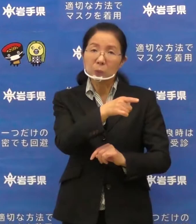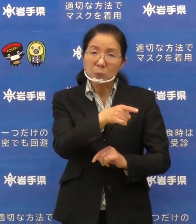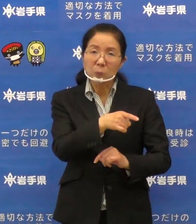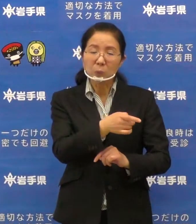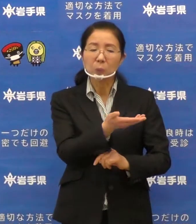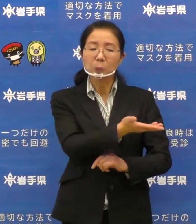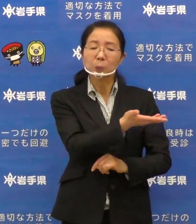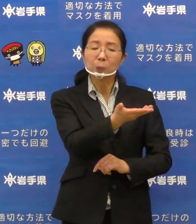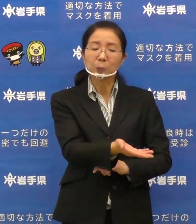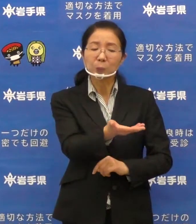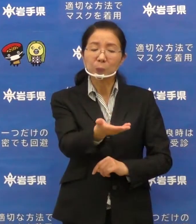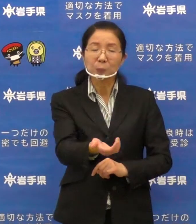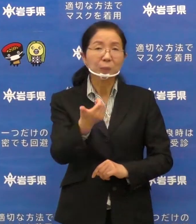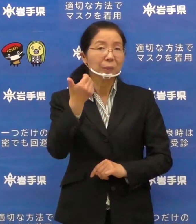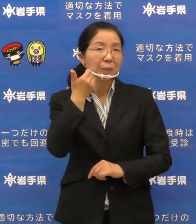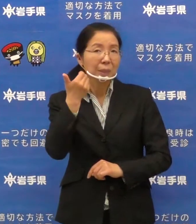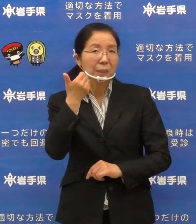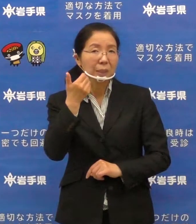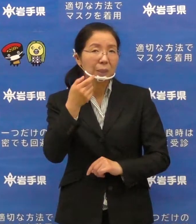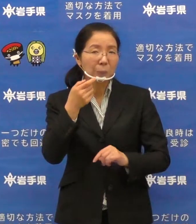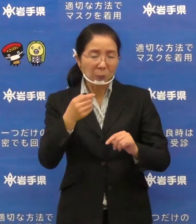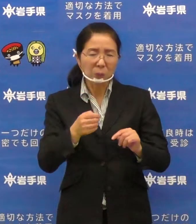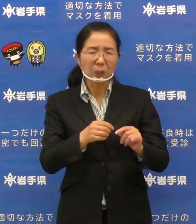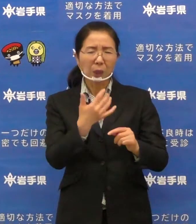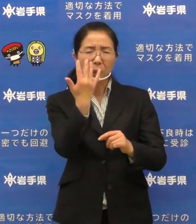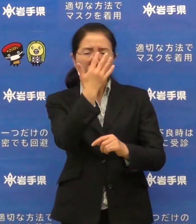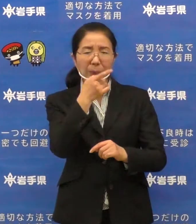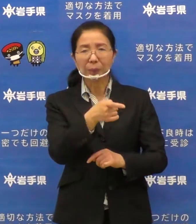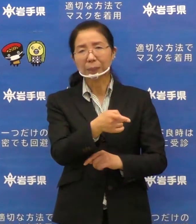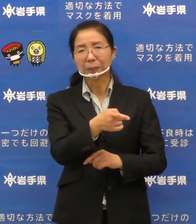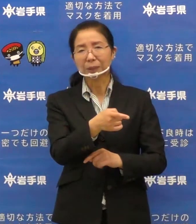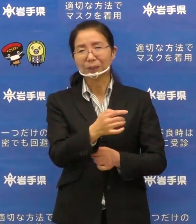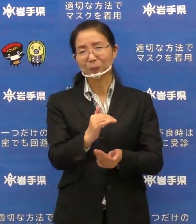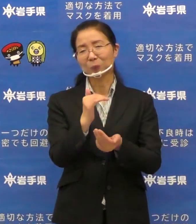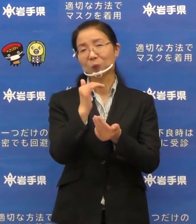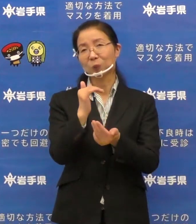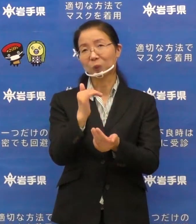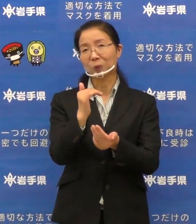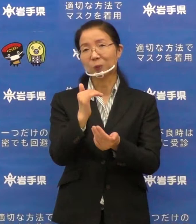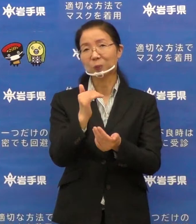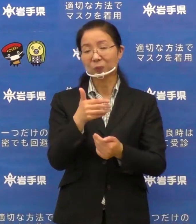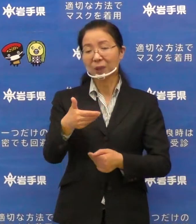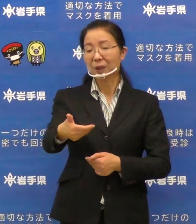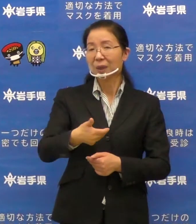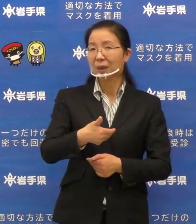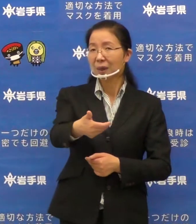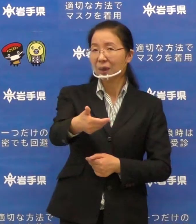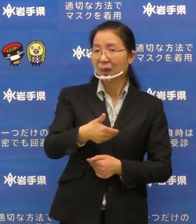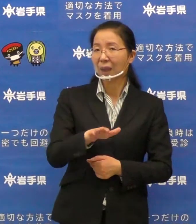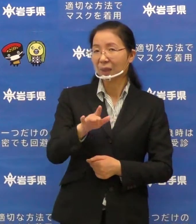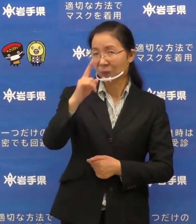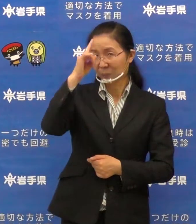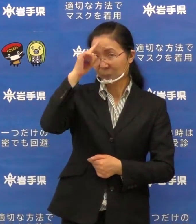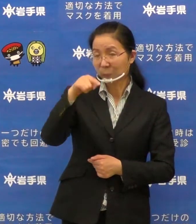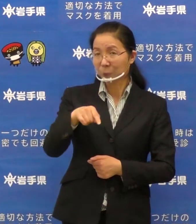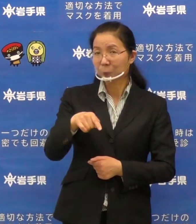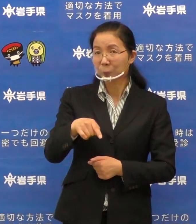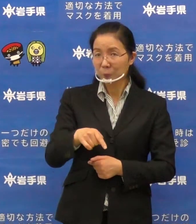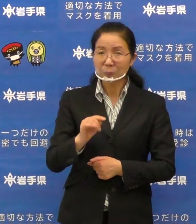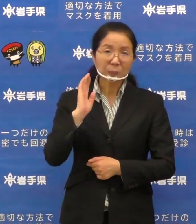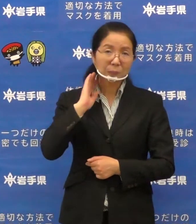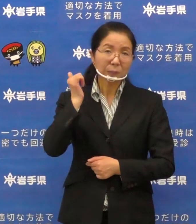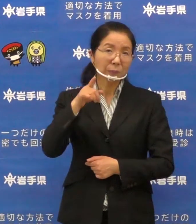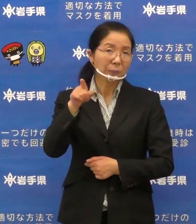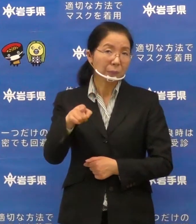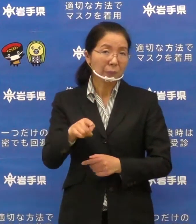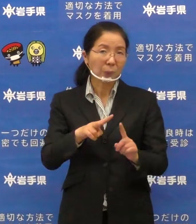継者ということに関しては見えてこないんじゃないかという質問が東京でなされましたが、タッソ知事は小